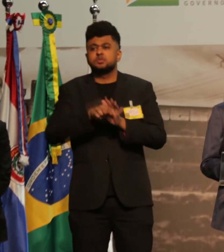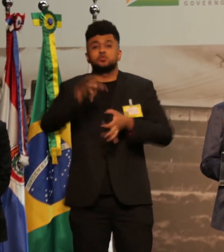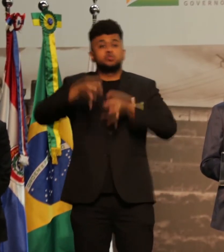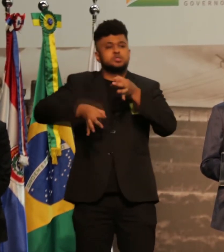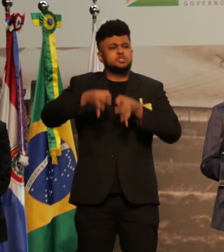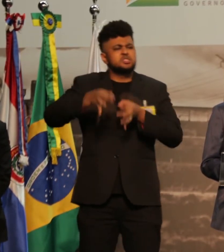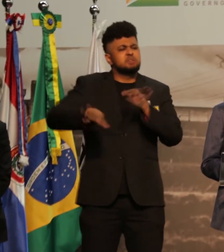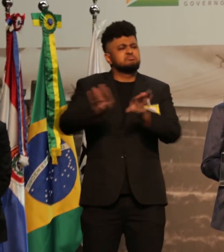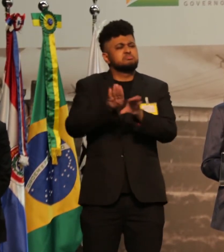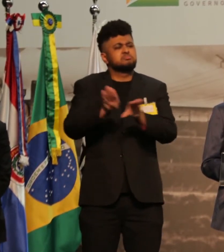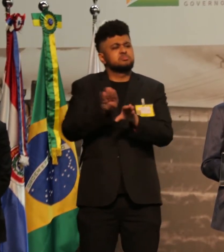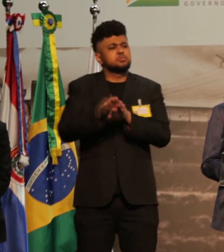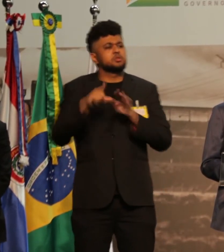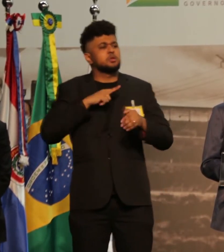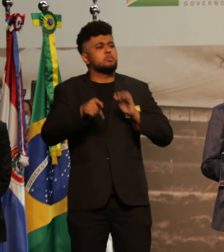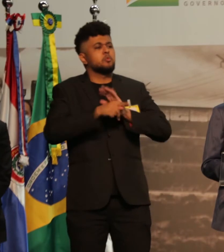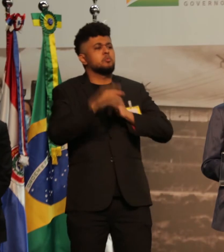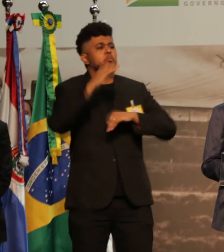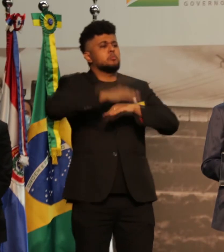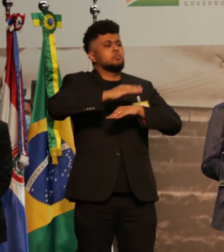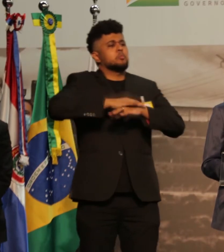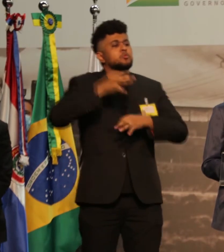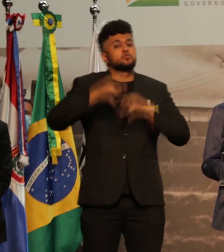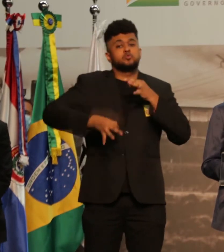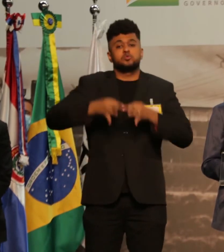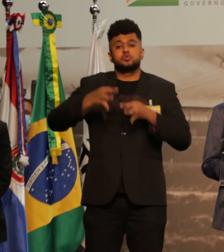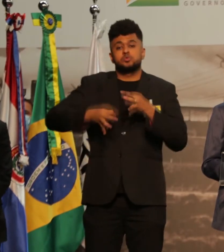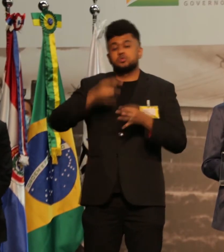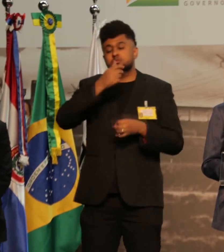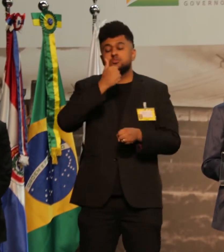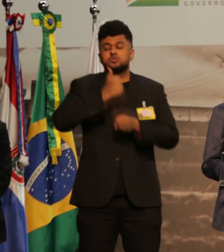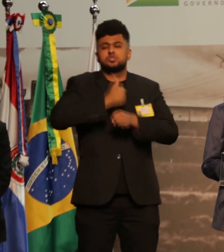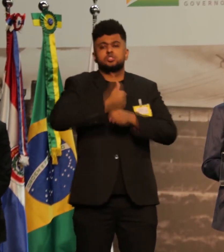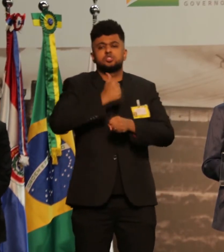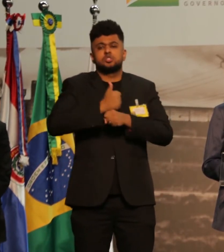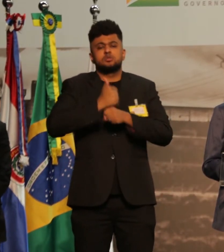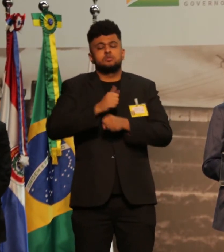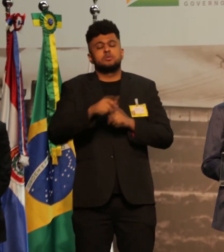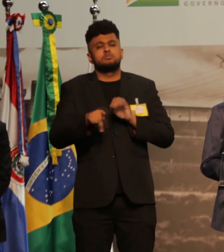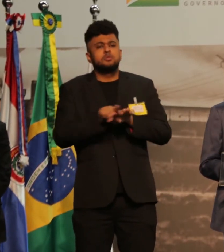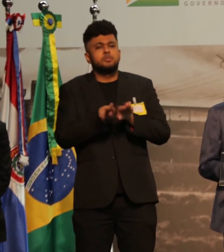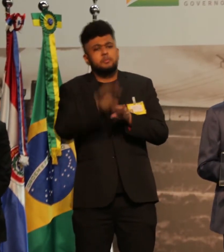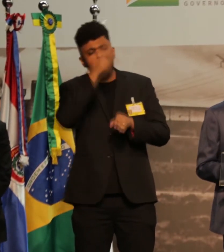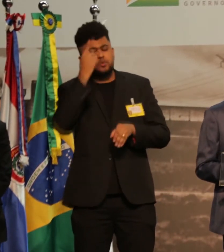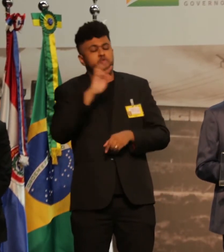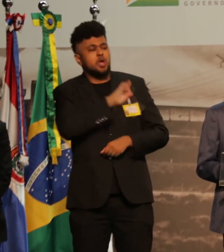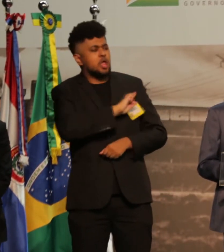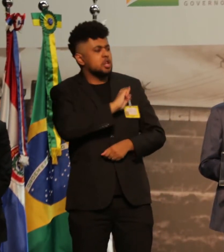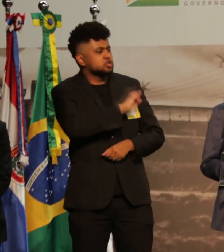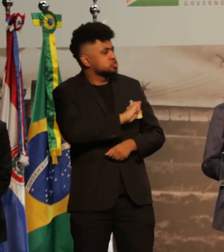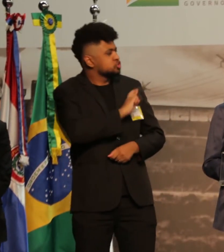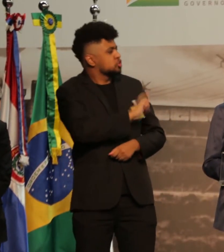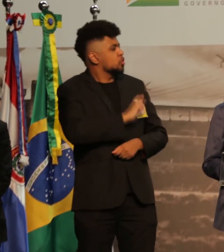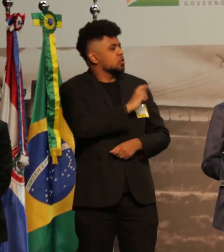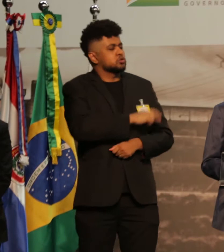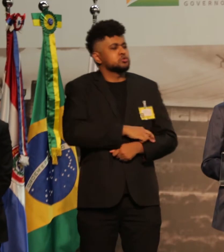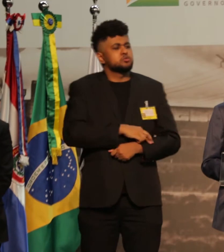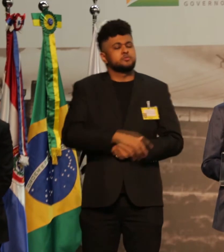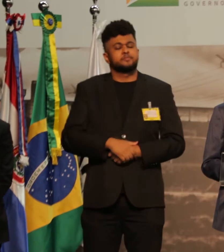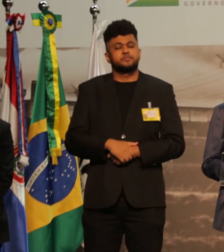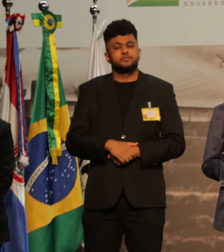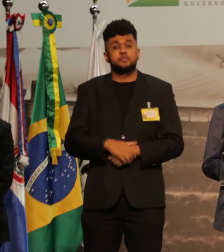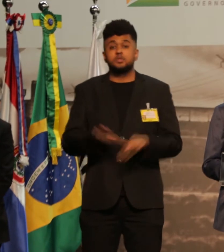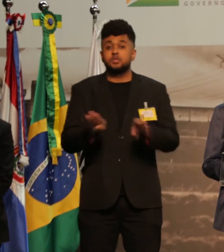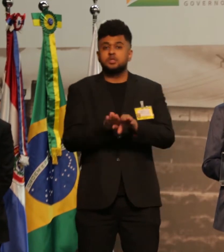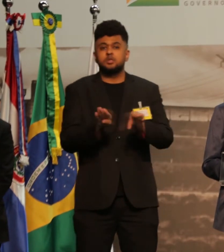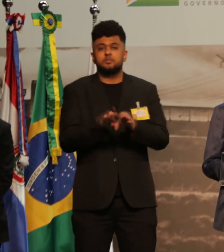Judiciário, das funções essenciais da Justiça, das autoridades religiosas, Sérgio, Padre Clodoaldo,